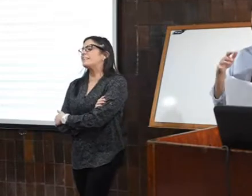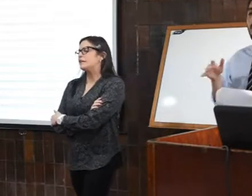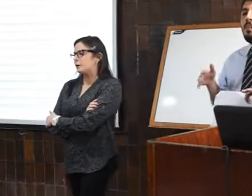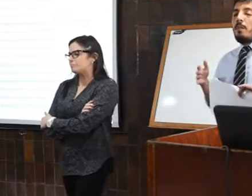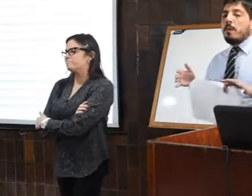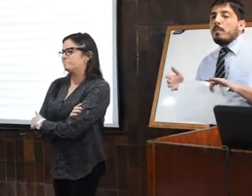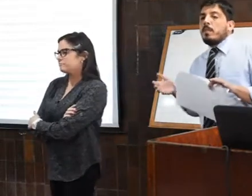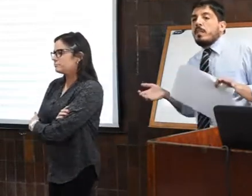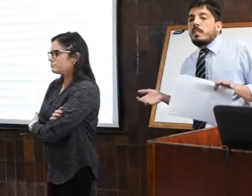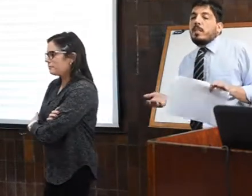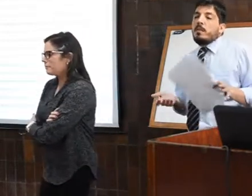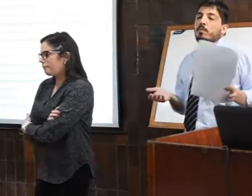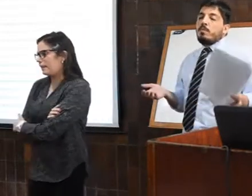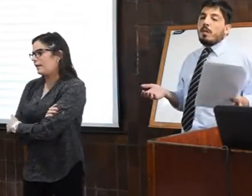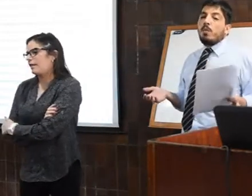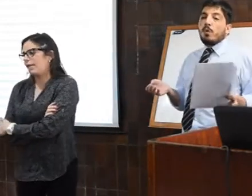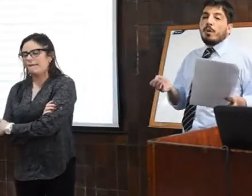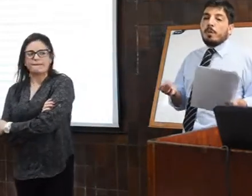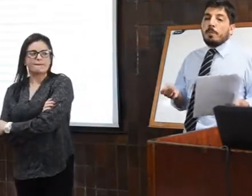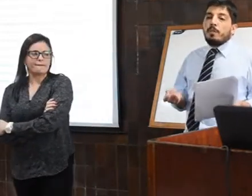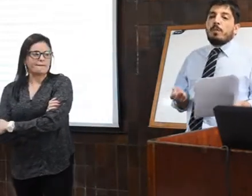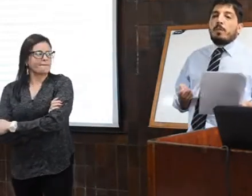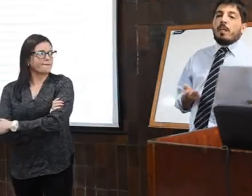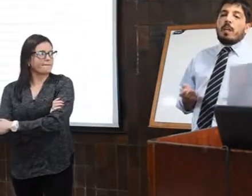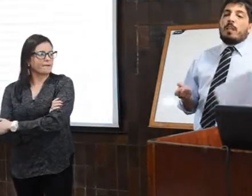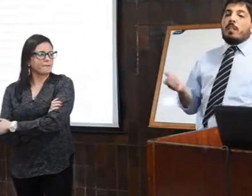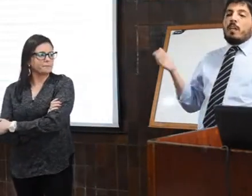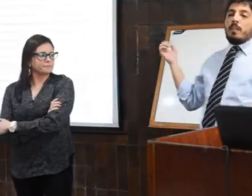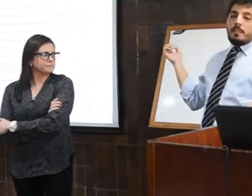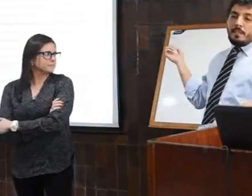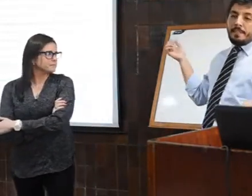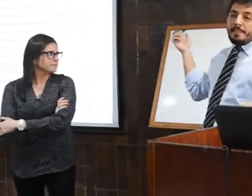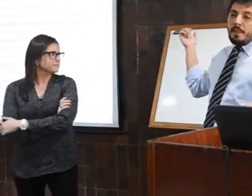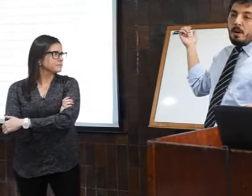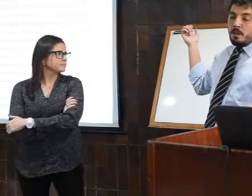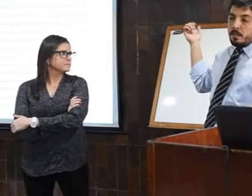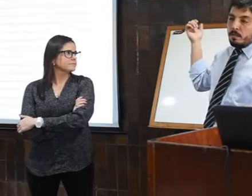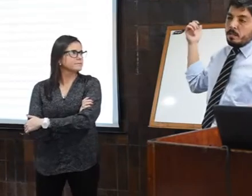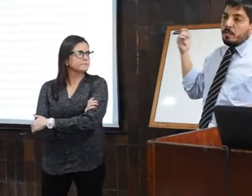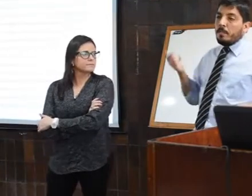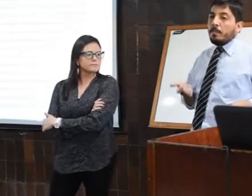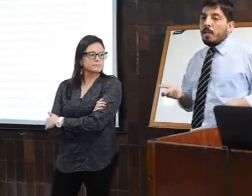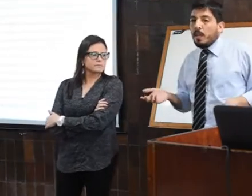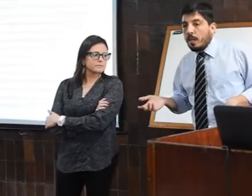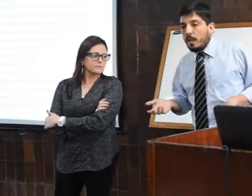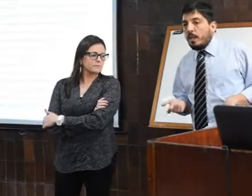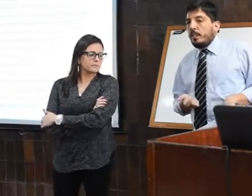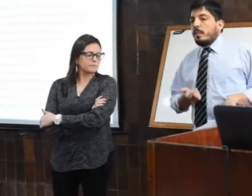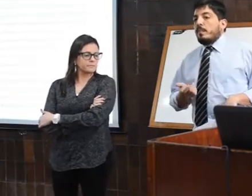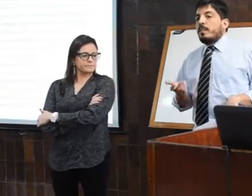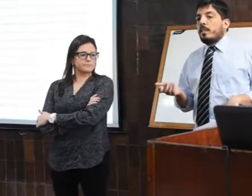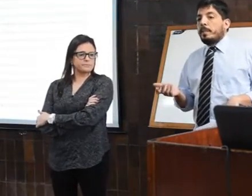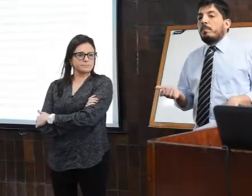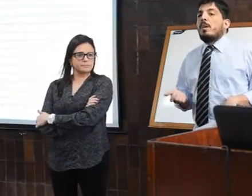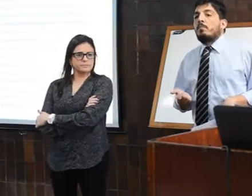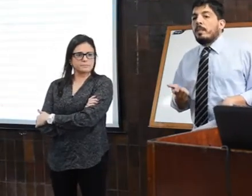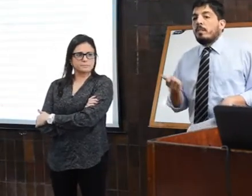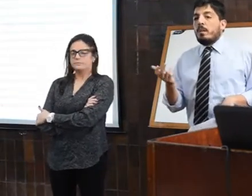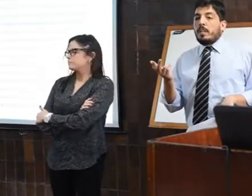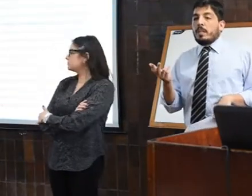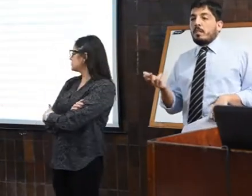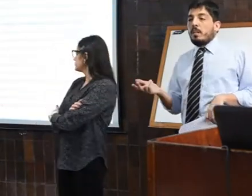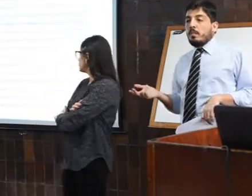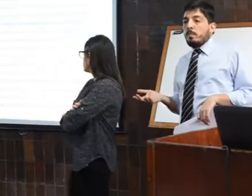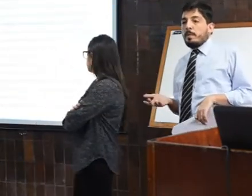nosotros lo vemos y si damos un seguro pero no porque él activas porque difícilmente fue